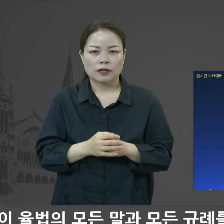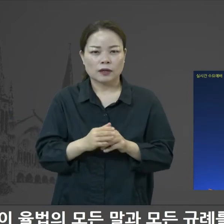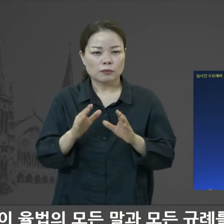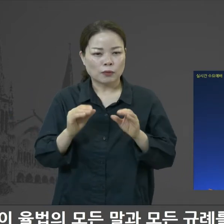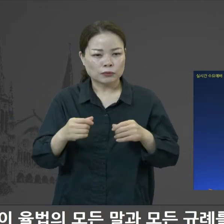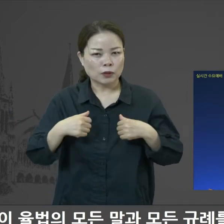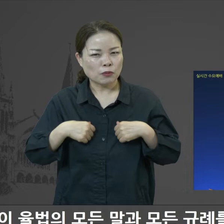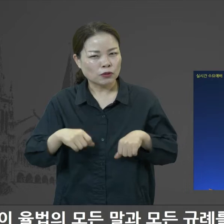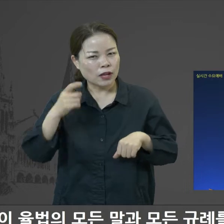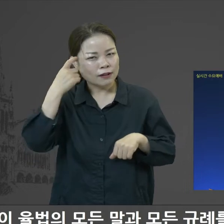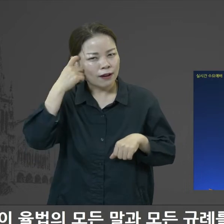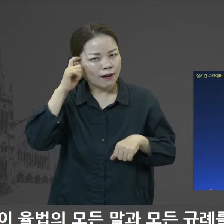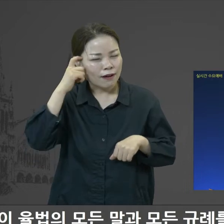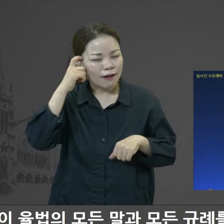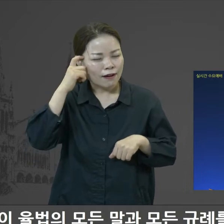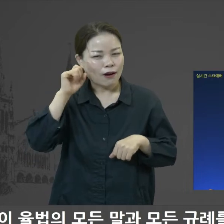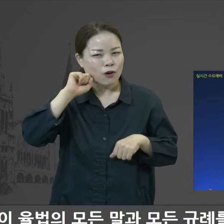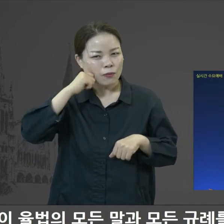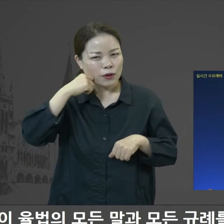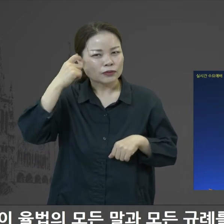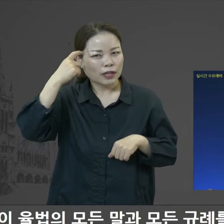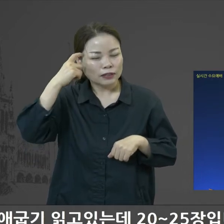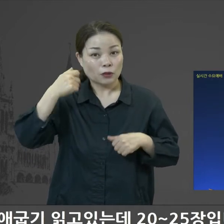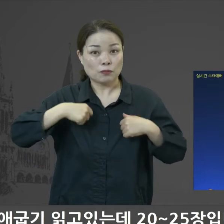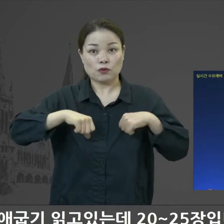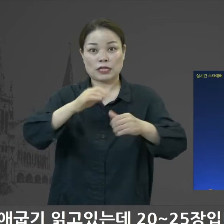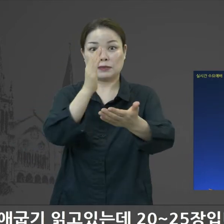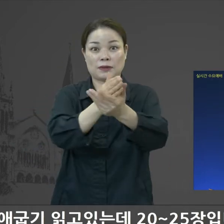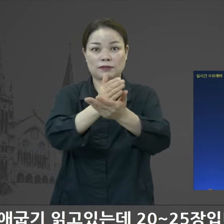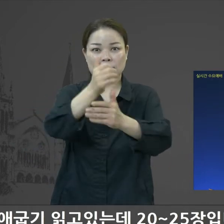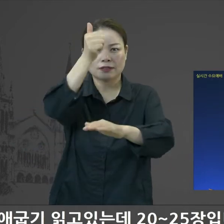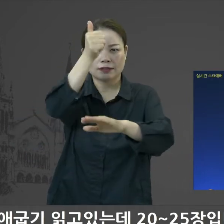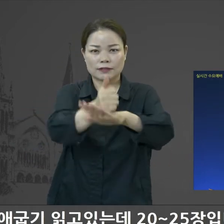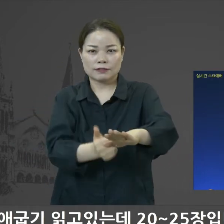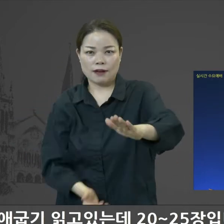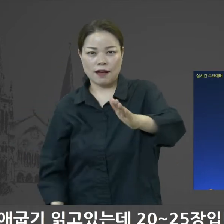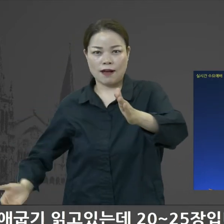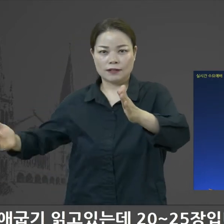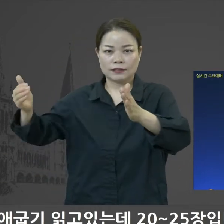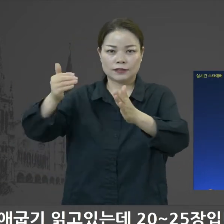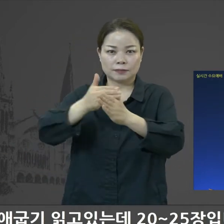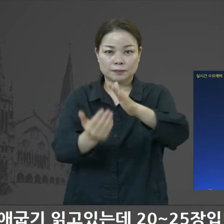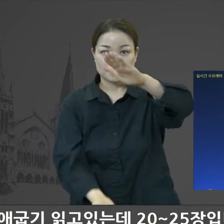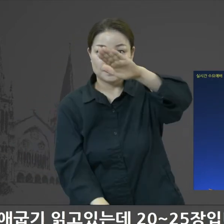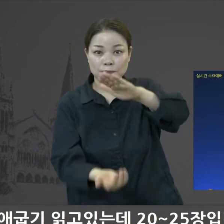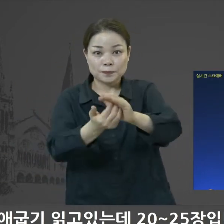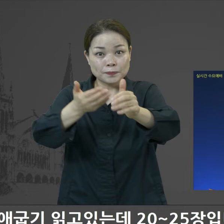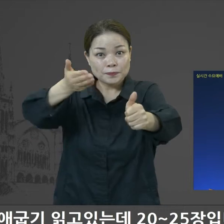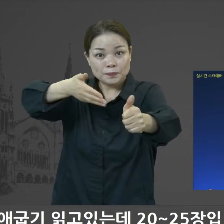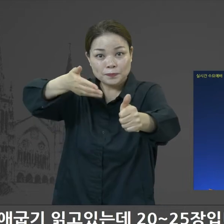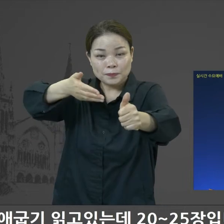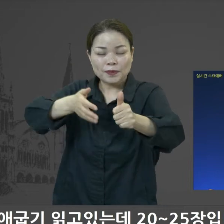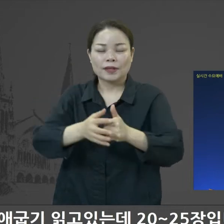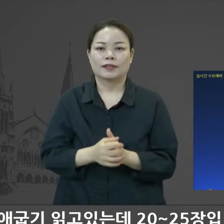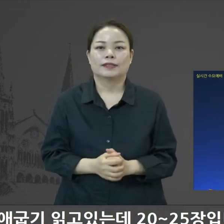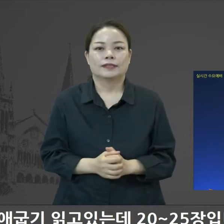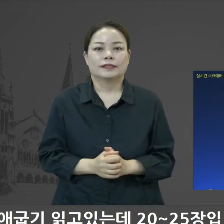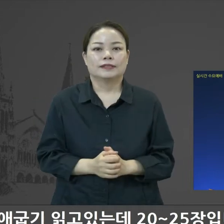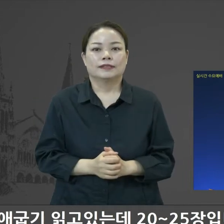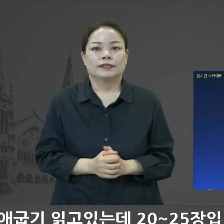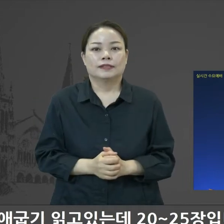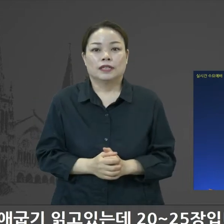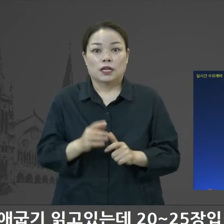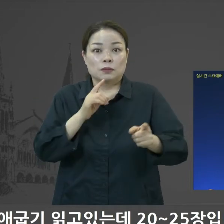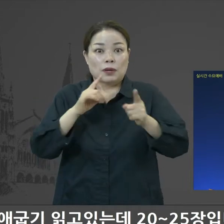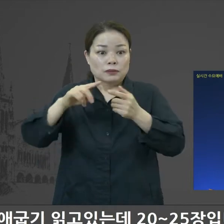멈출까 포기할까 이런 생각 드실 텐데, 포기하지 마시고 끝까지 함께 동역하는 우리 소그룹들과 함께 읽었으면 좋겠습니다.